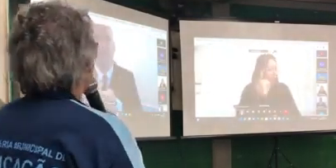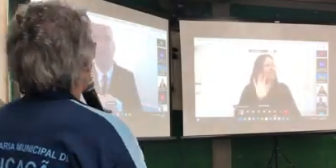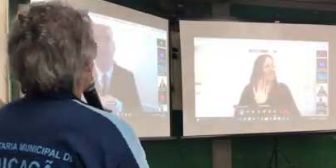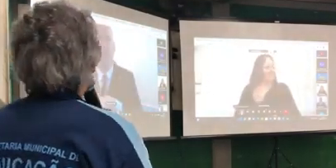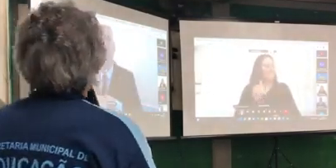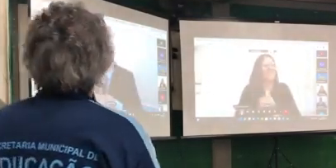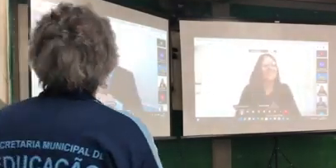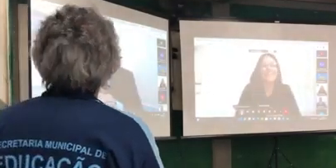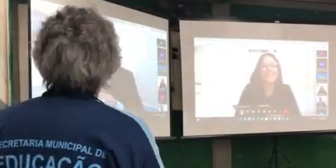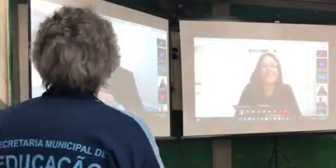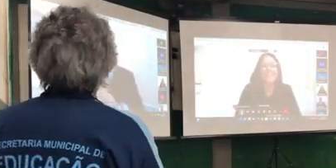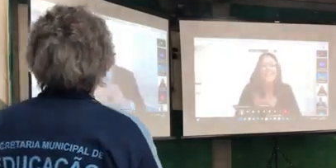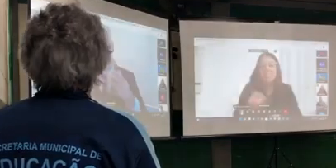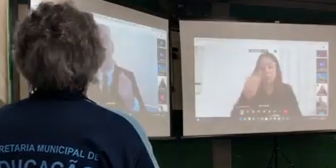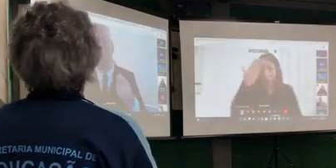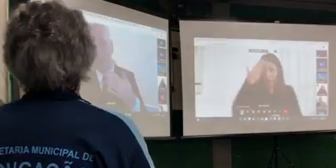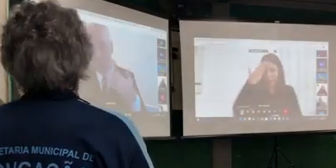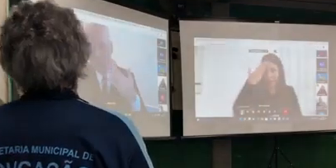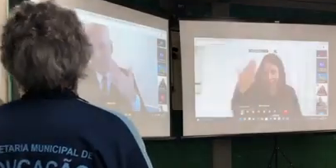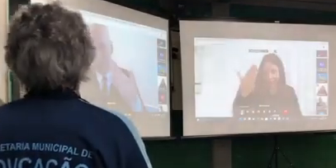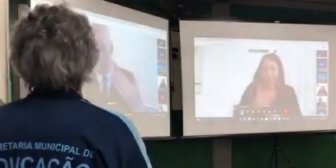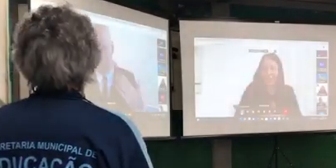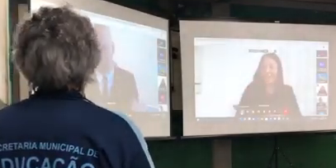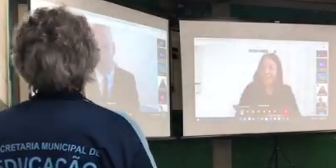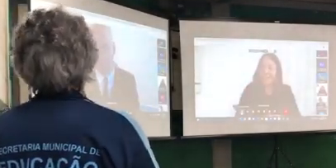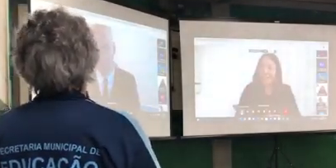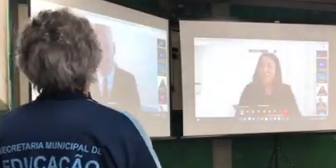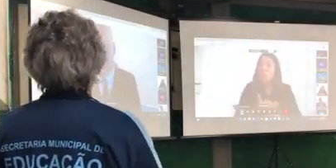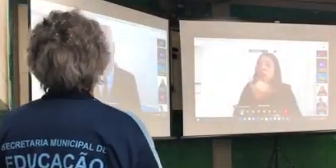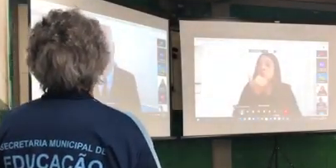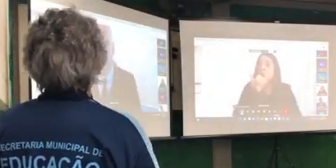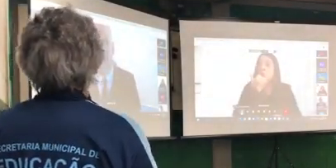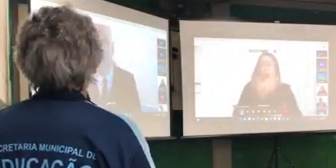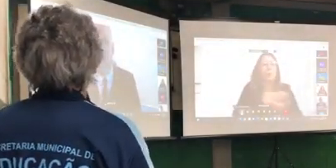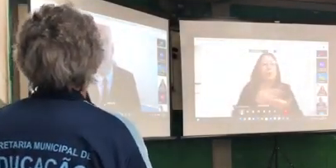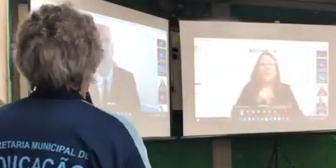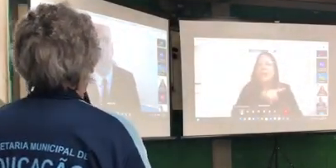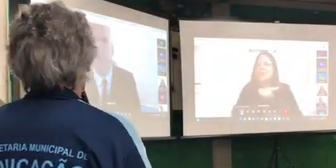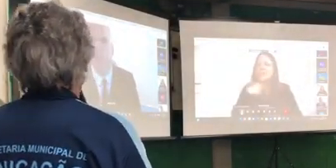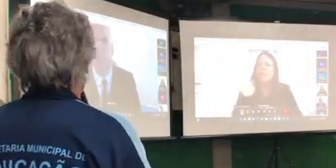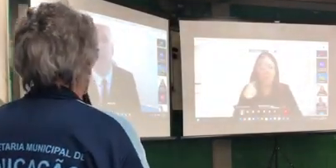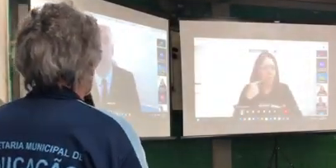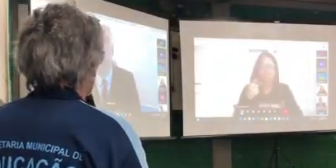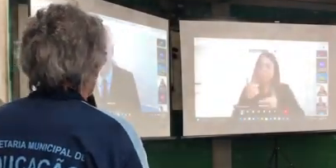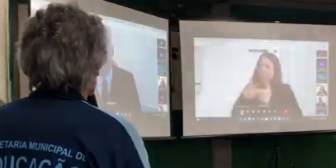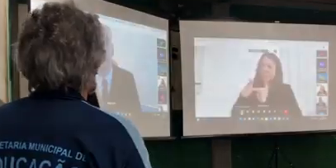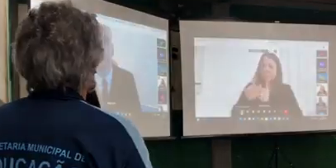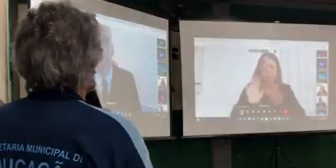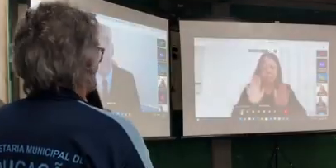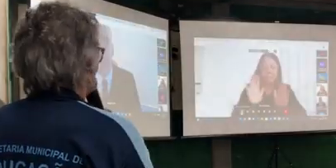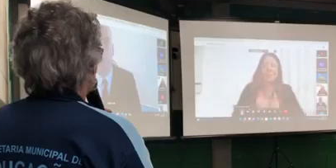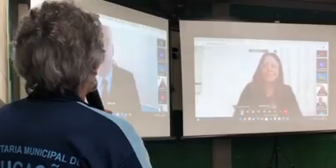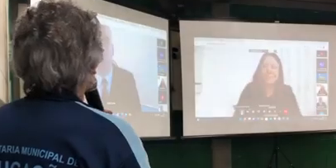Tá, então, muito obrigado, doutor. Desculpa a gente ter começado atrasado, mas é que foi problemas técnicos, tá? Só temos a